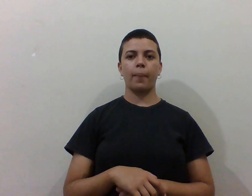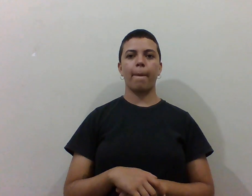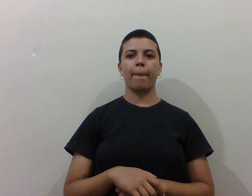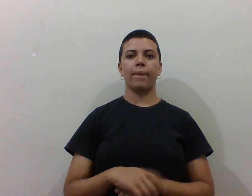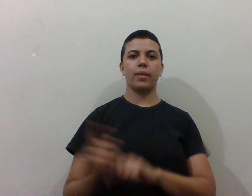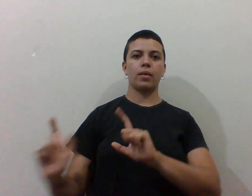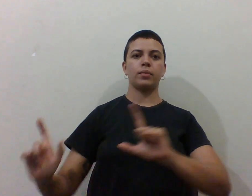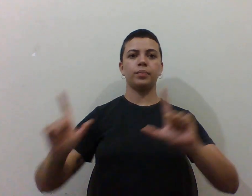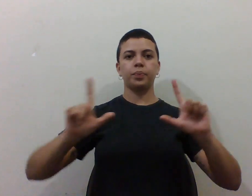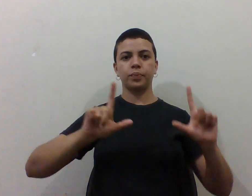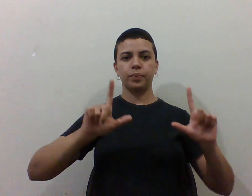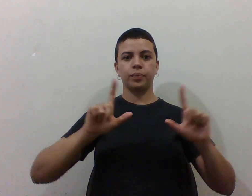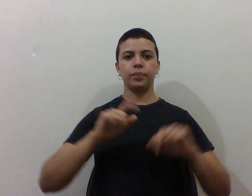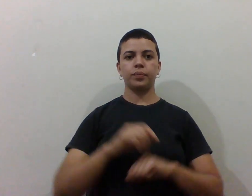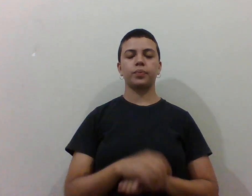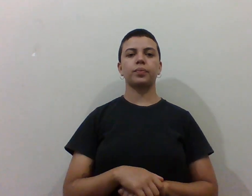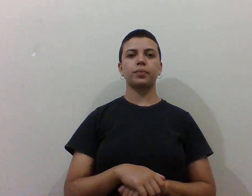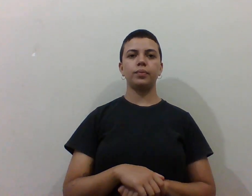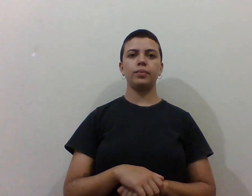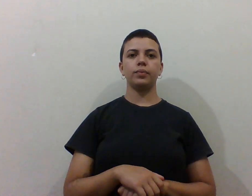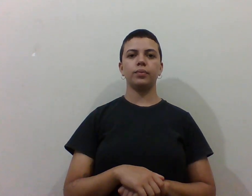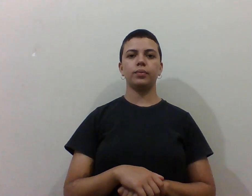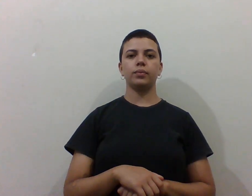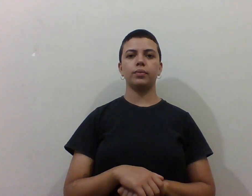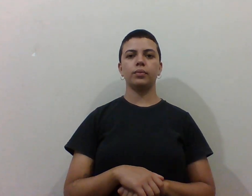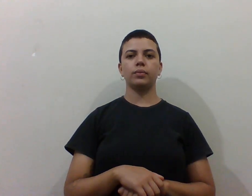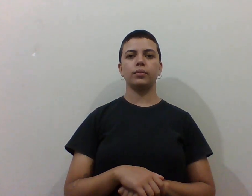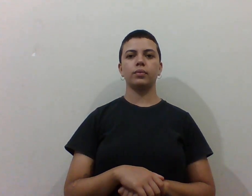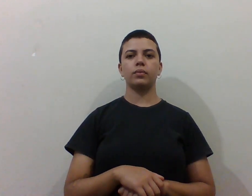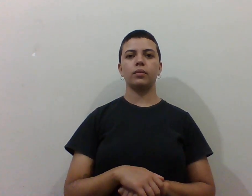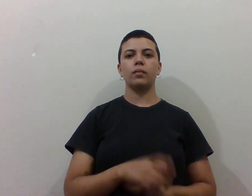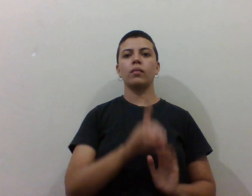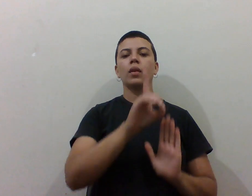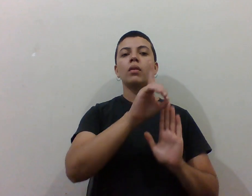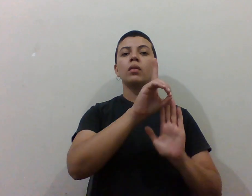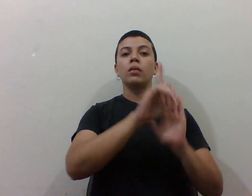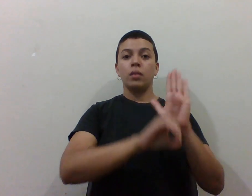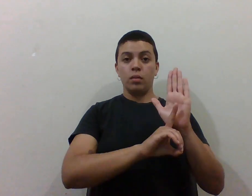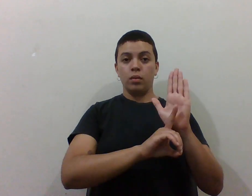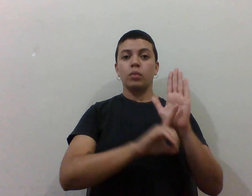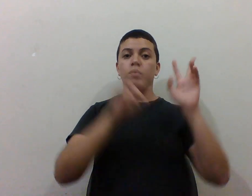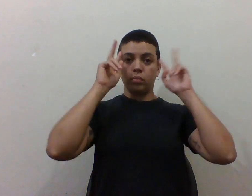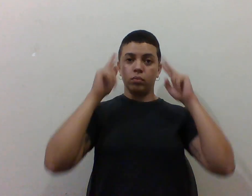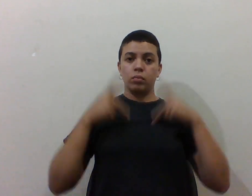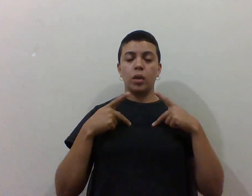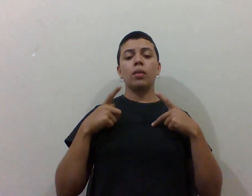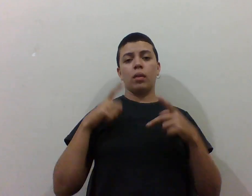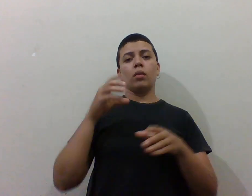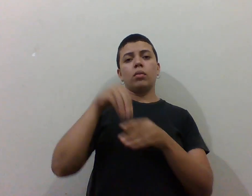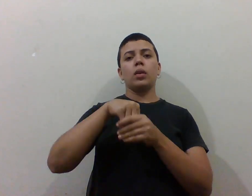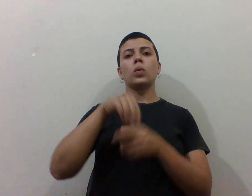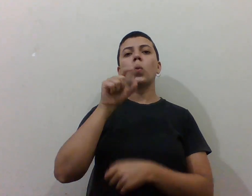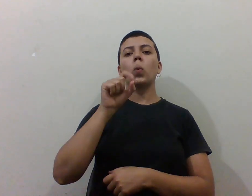a área jurídica tem muito essa conotação internacional dos tratados internacionais e declarações internacionais e quando a gente pensa